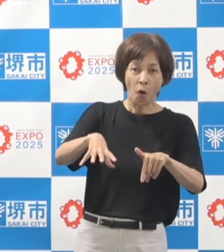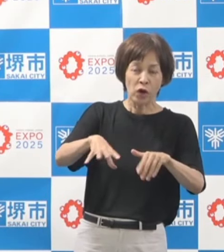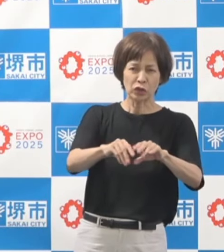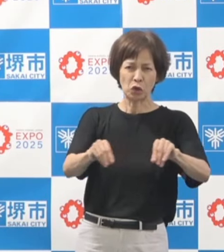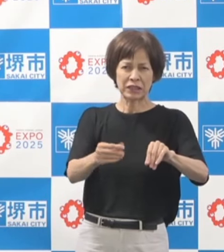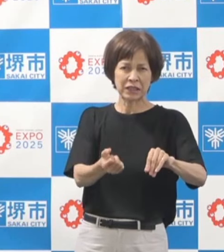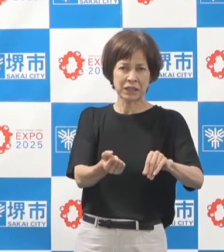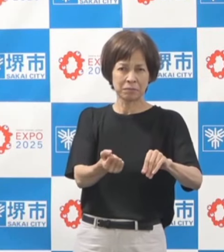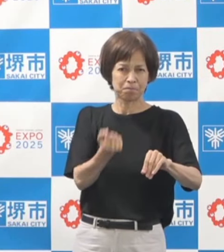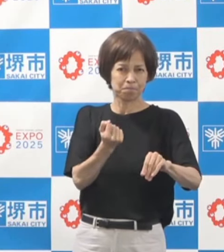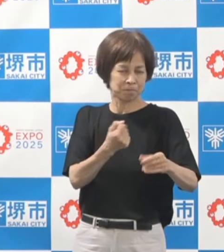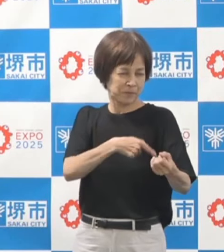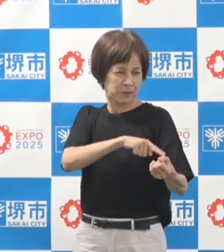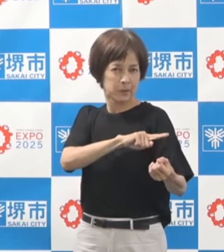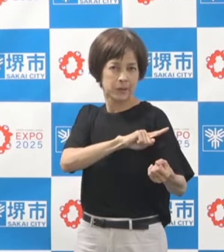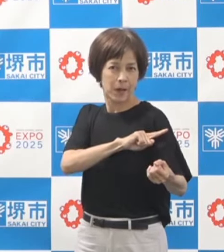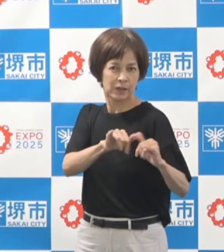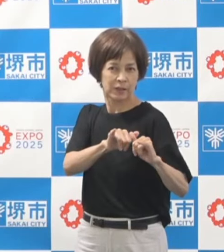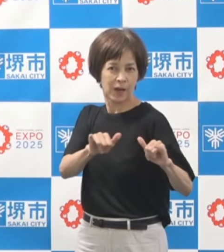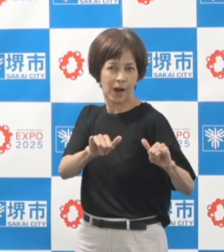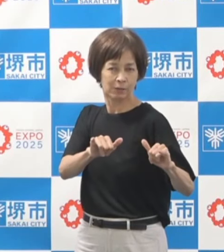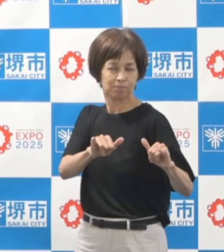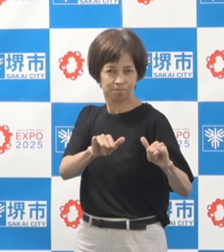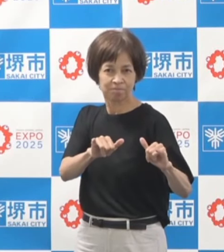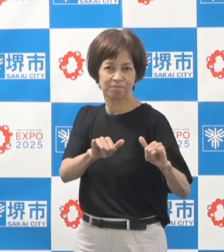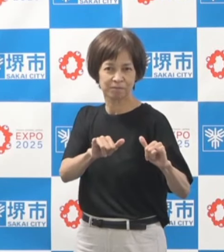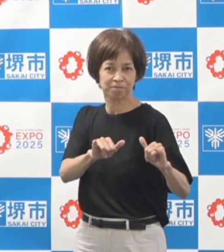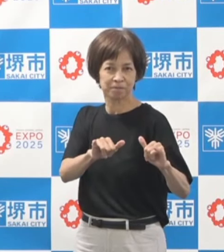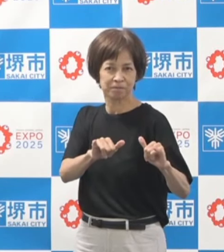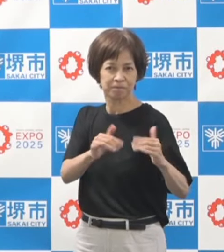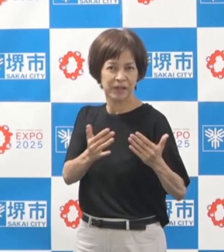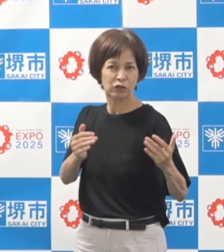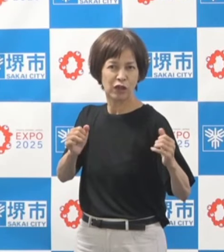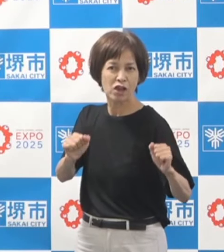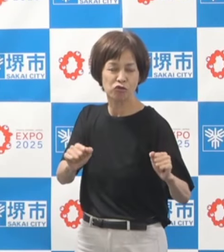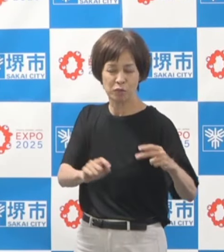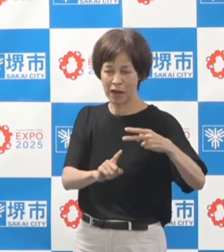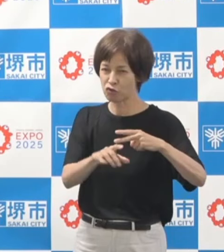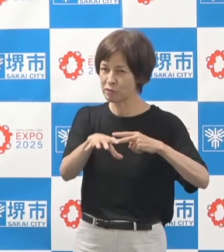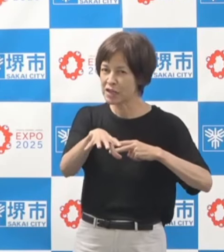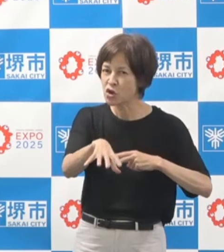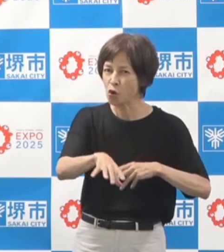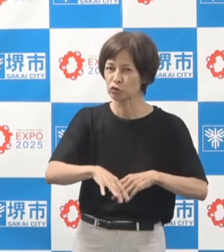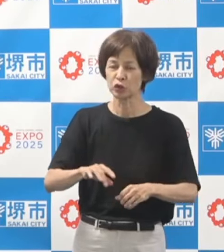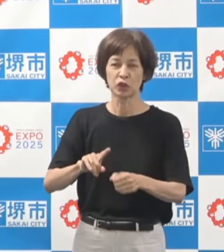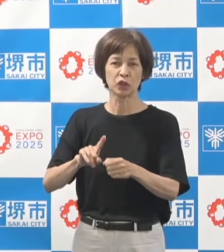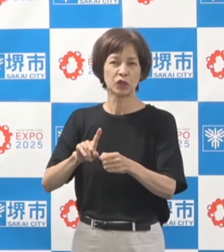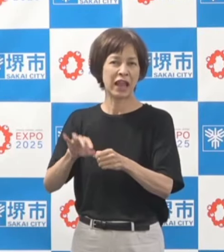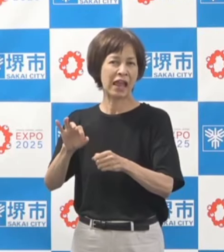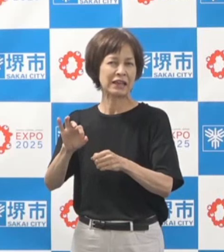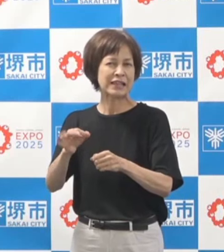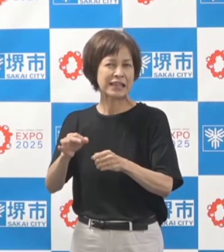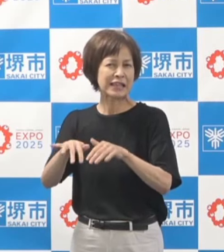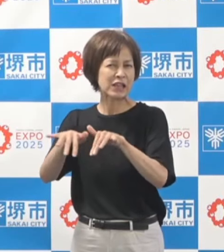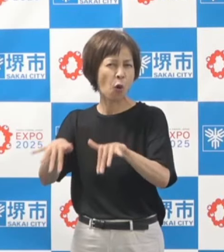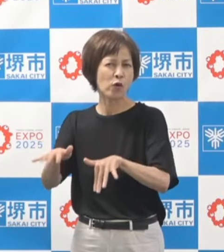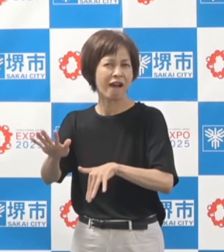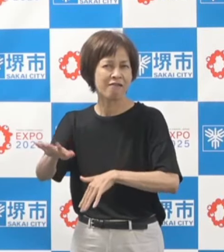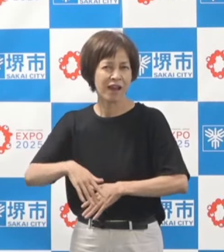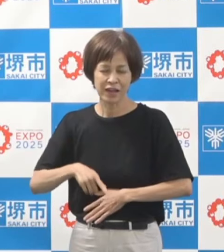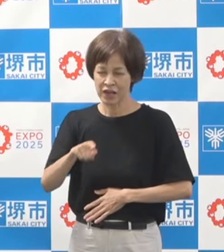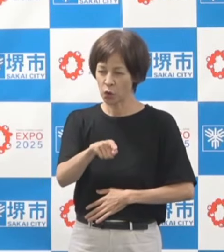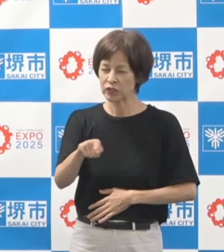うカチッと決まっているというかですね、郵便局であったり年金機構であったりということで、こ